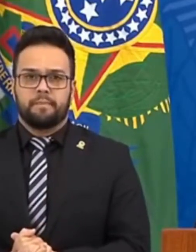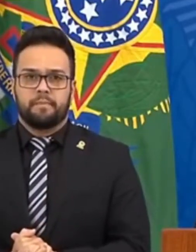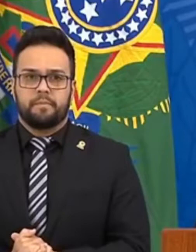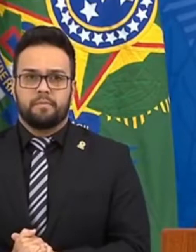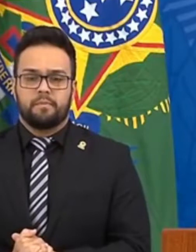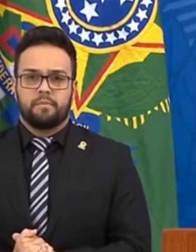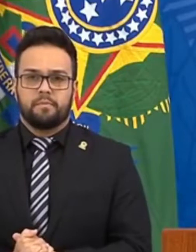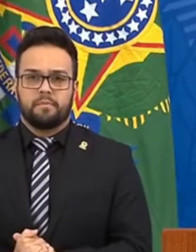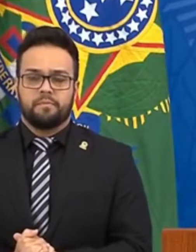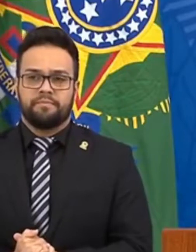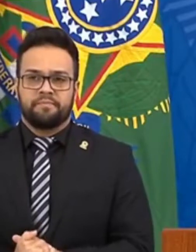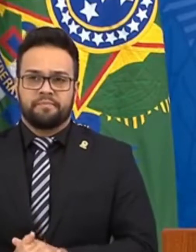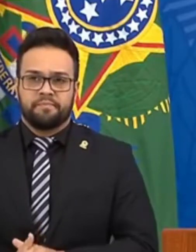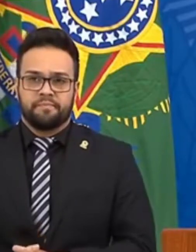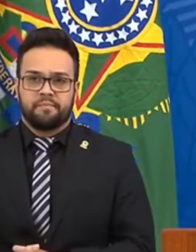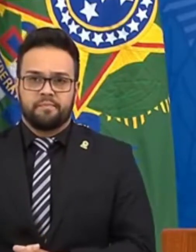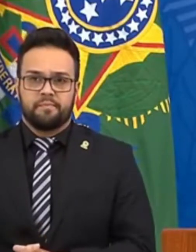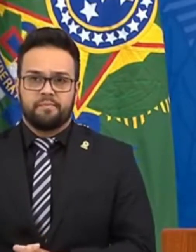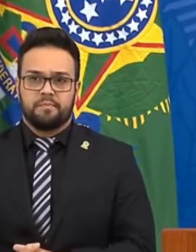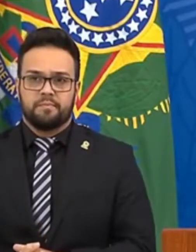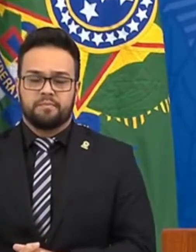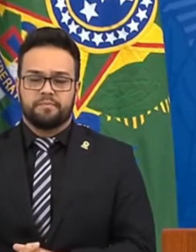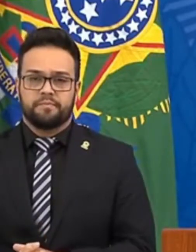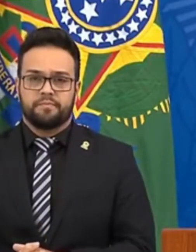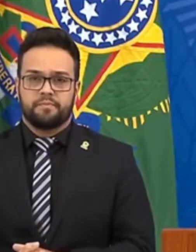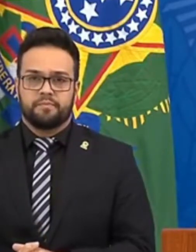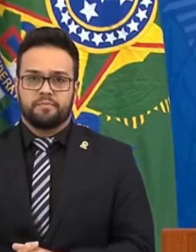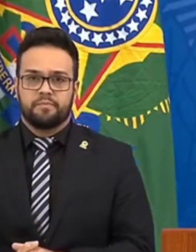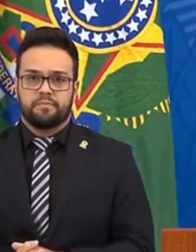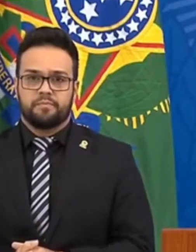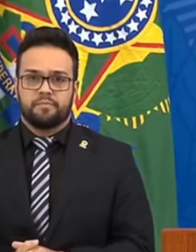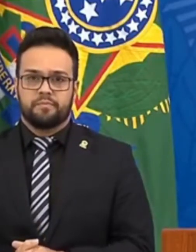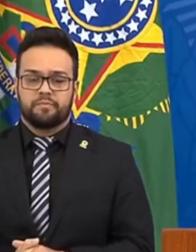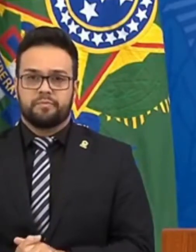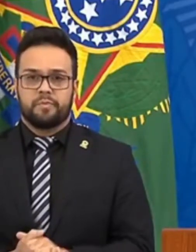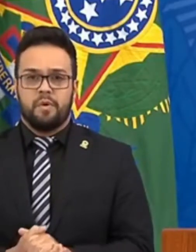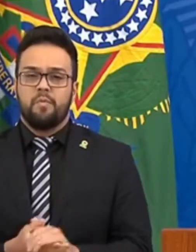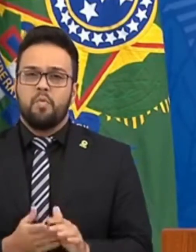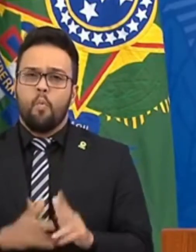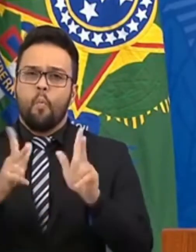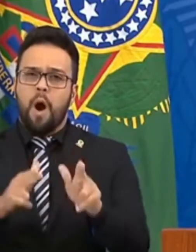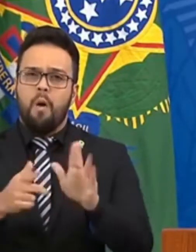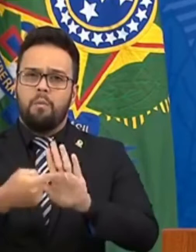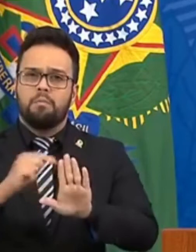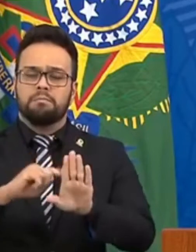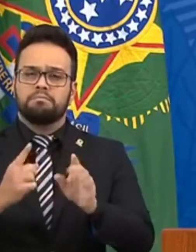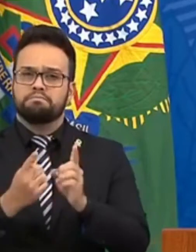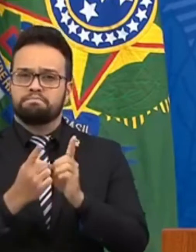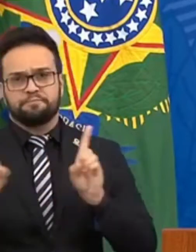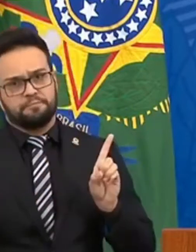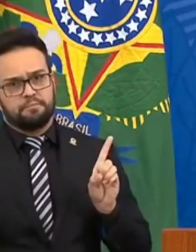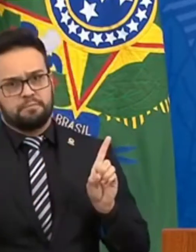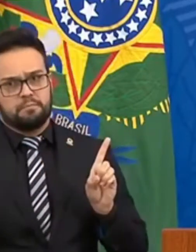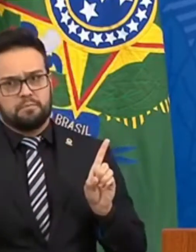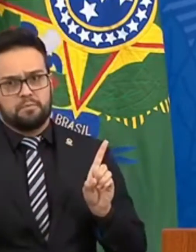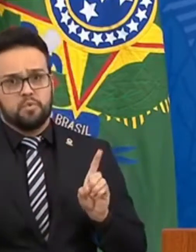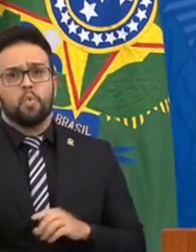foi realmente humano o divórcio é consensual